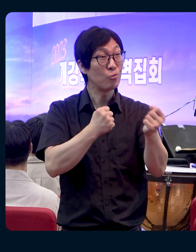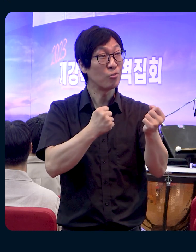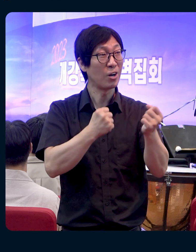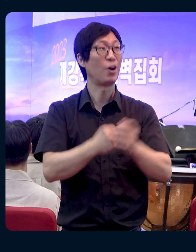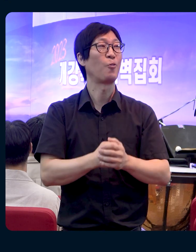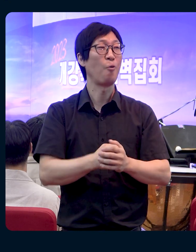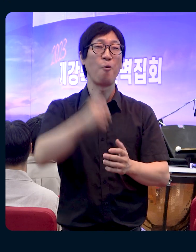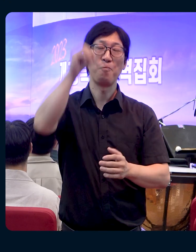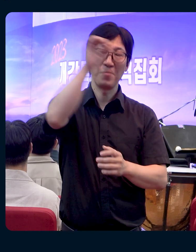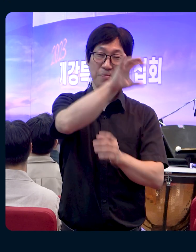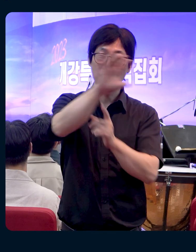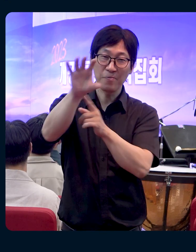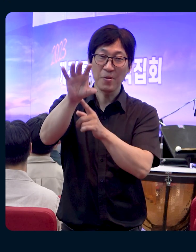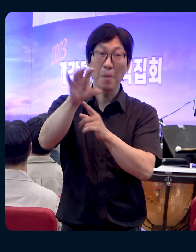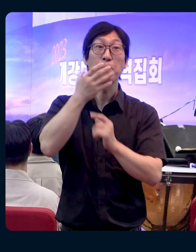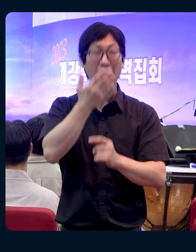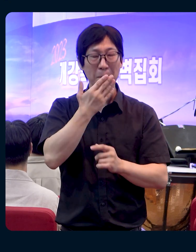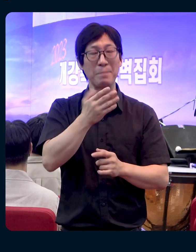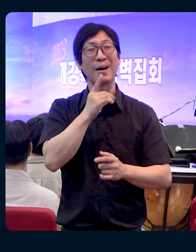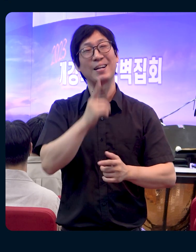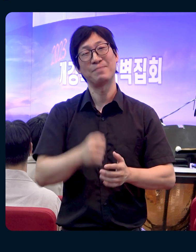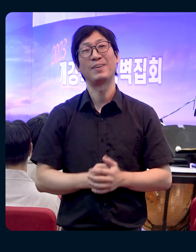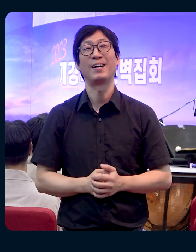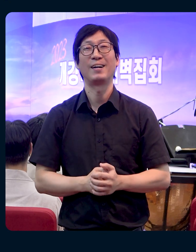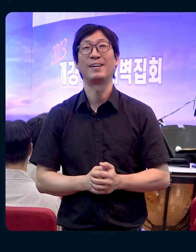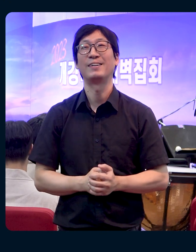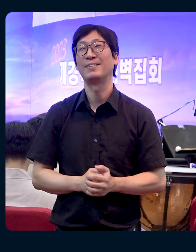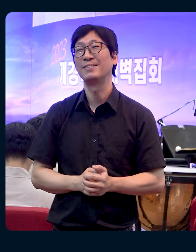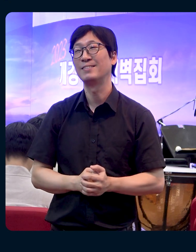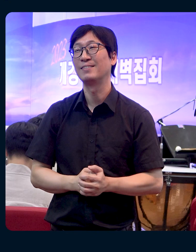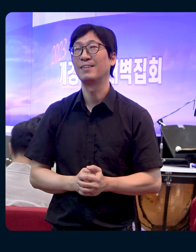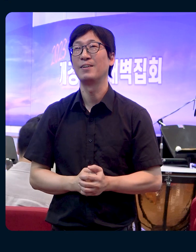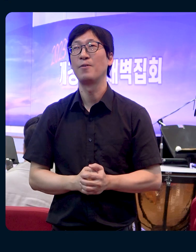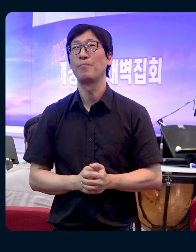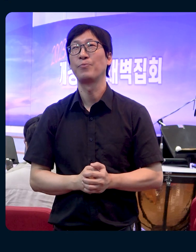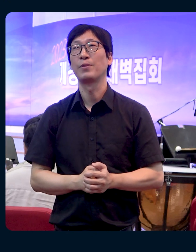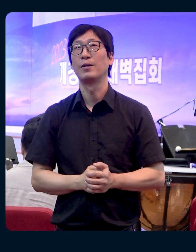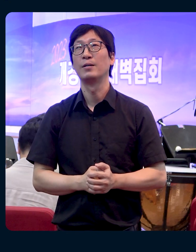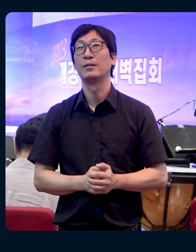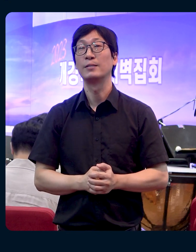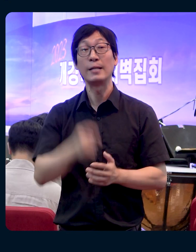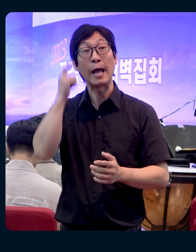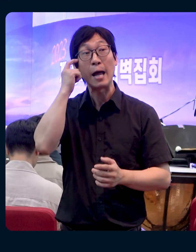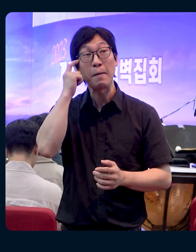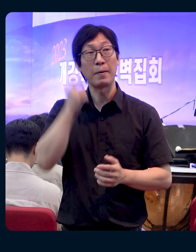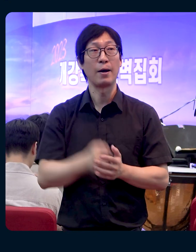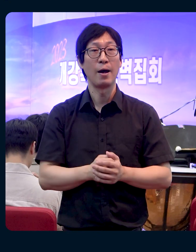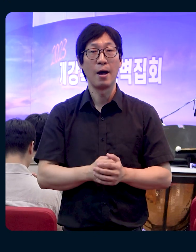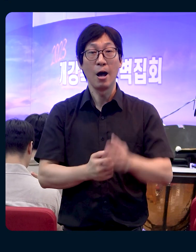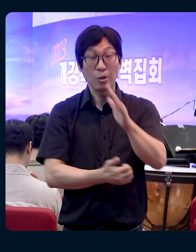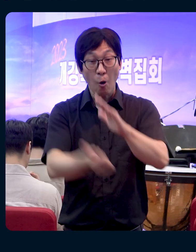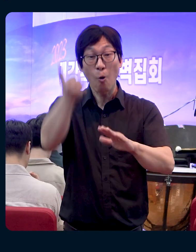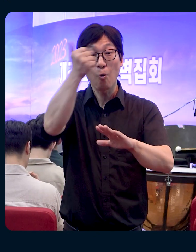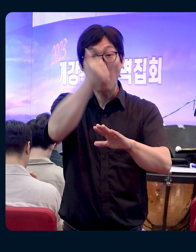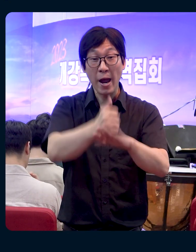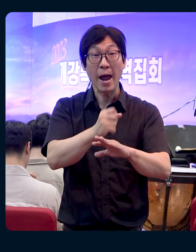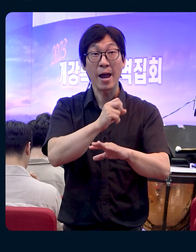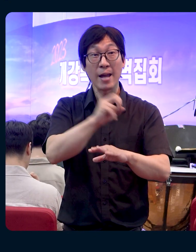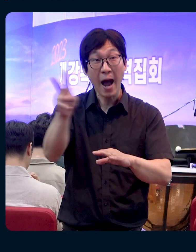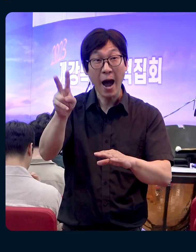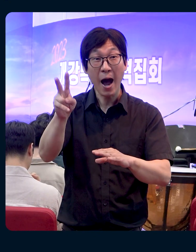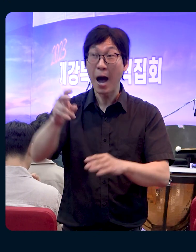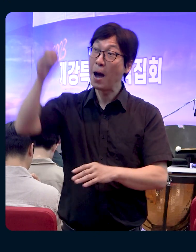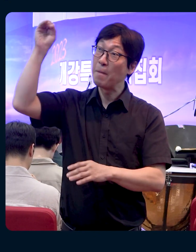얼마든지 빛을 발할 수 있다는 거예요. 포인트가 달라요. 성공해야만이, 돈을 잘